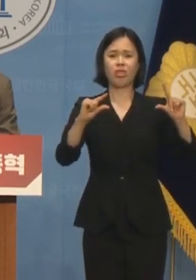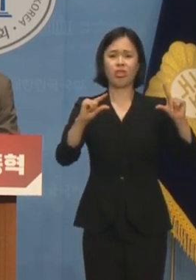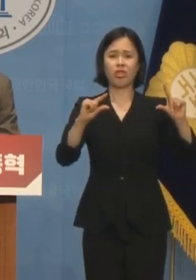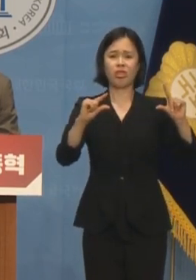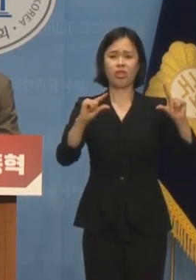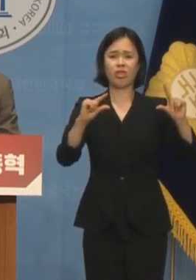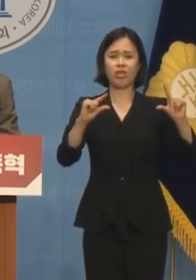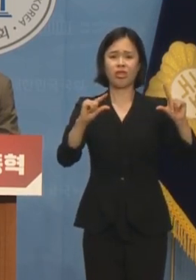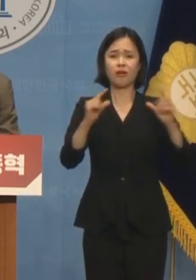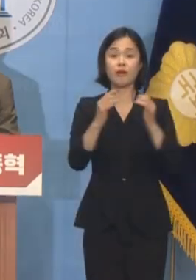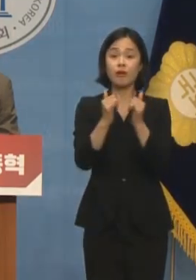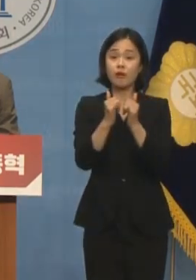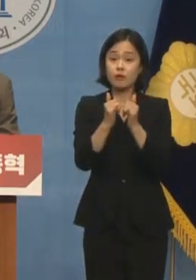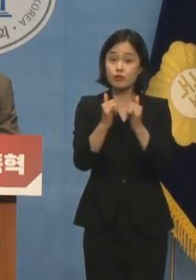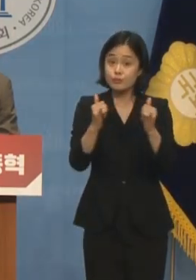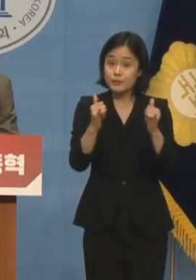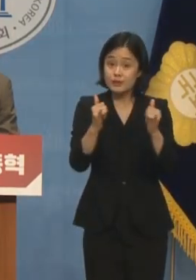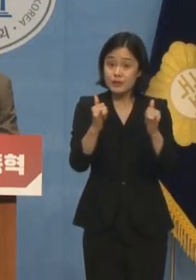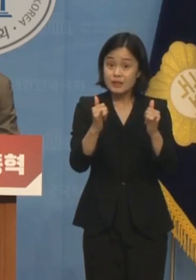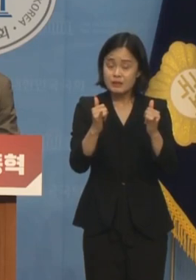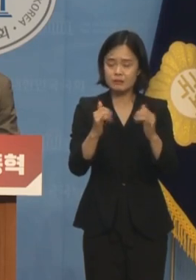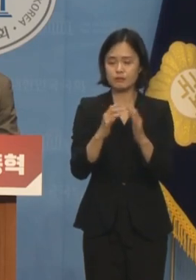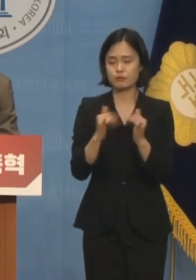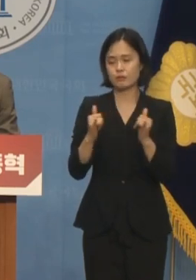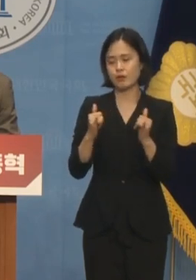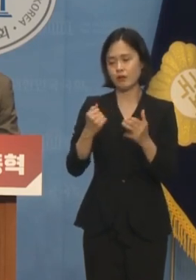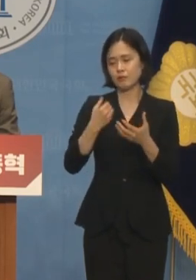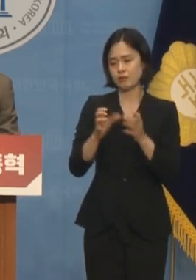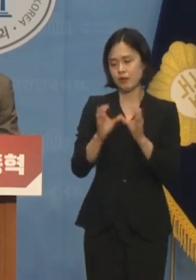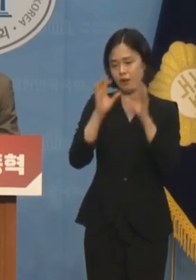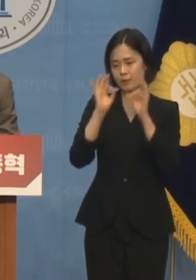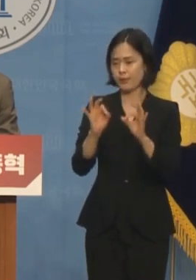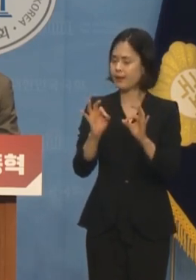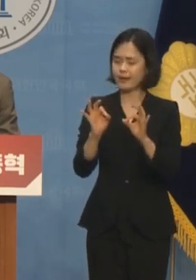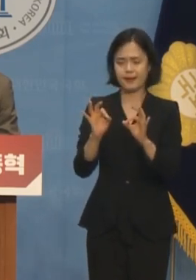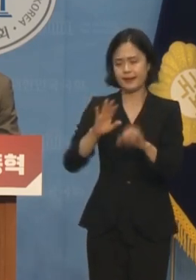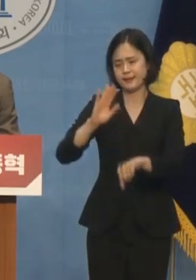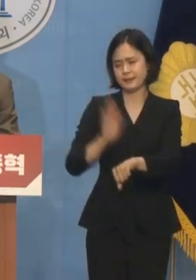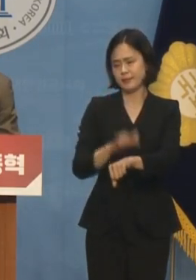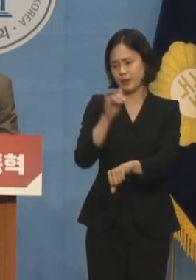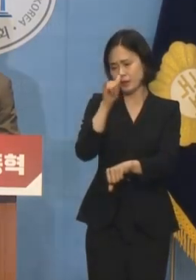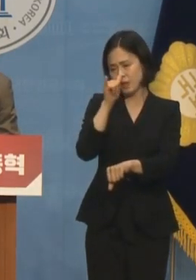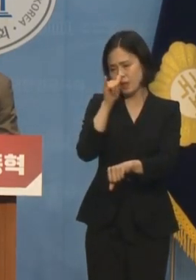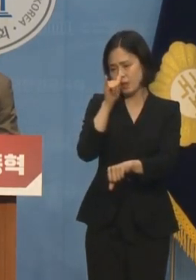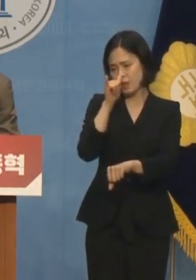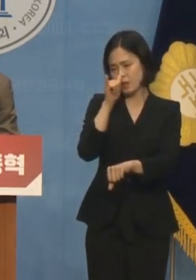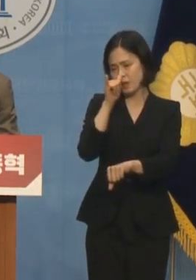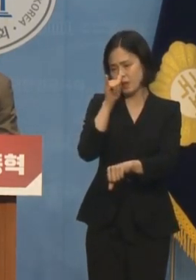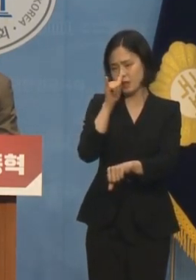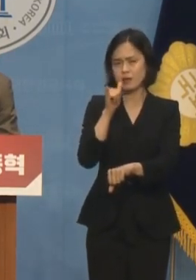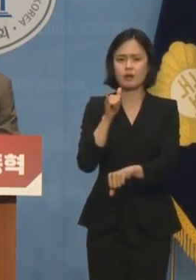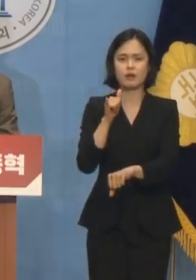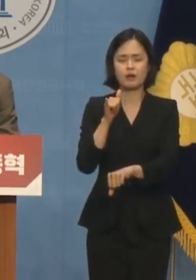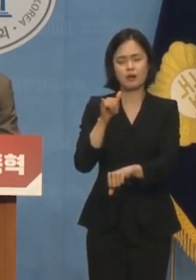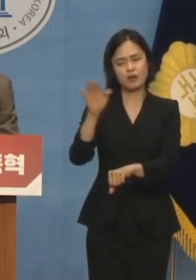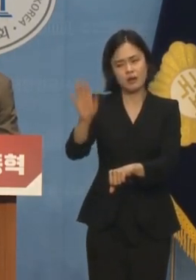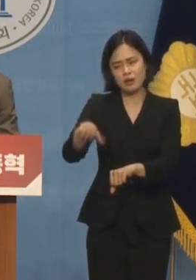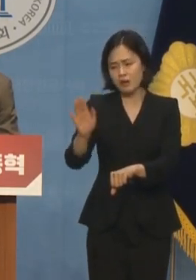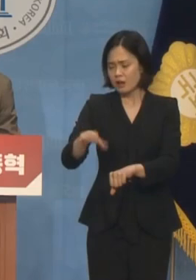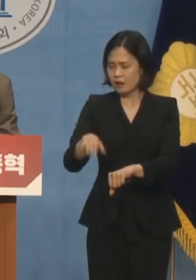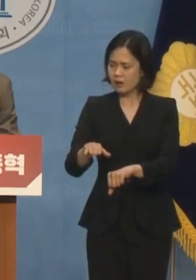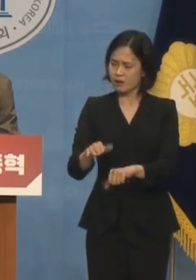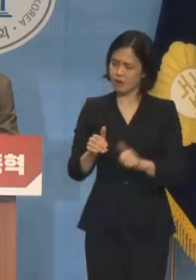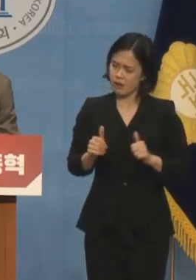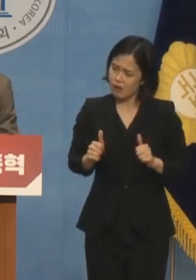여전히 국민의힘을 질책하고 있습니다. 국민은 우리에게 아직 멀었다고 하십니다.